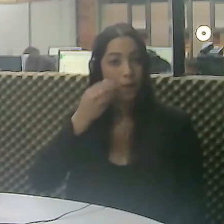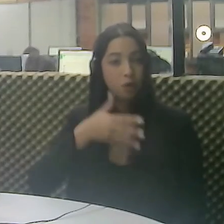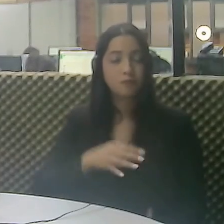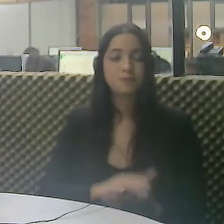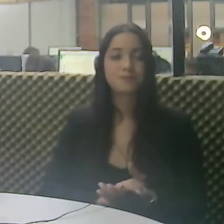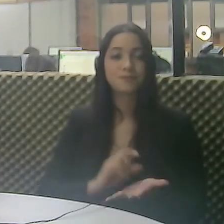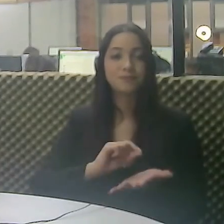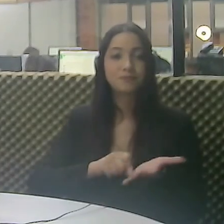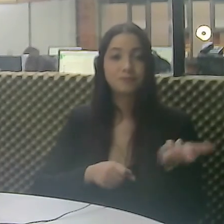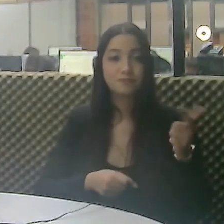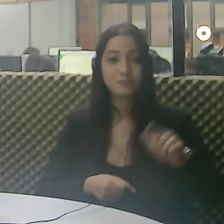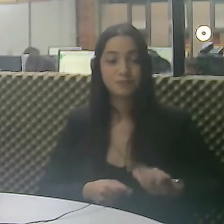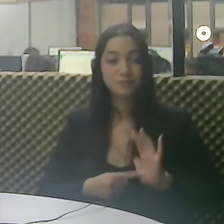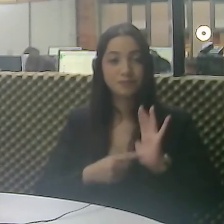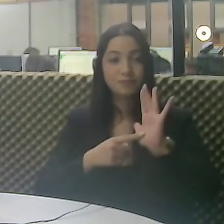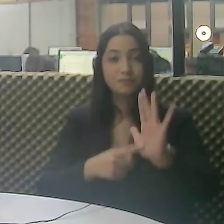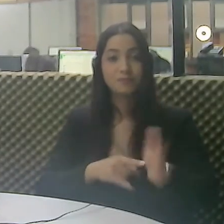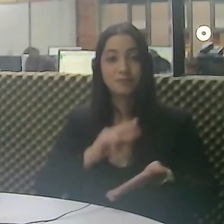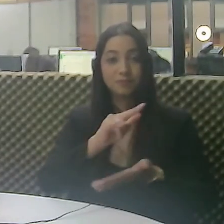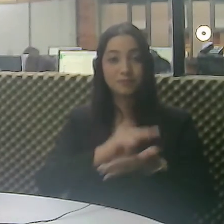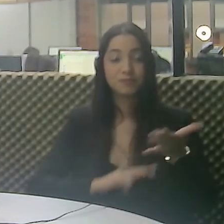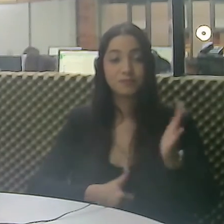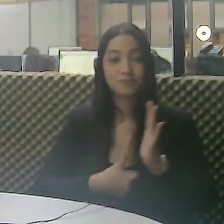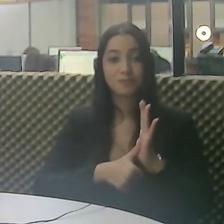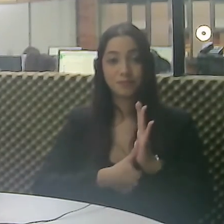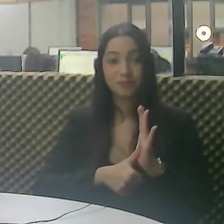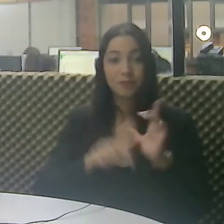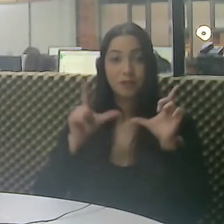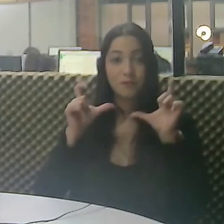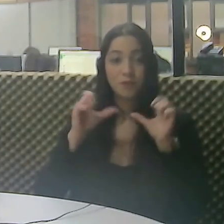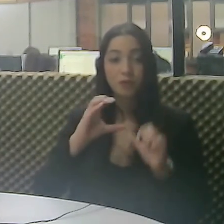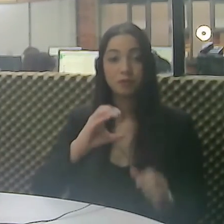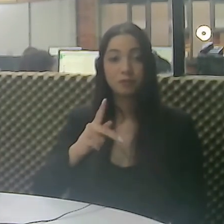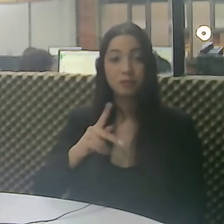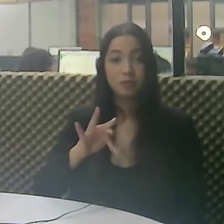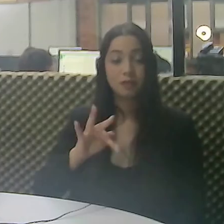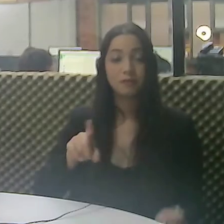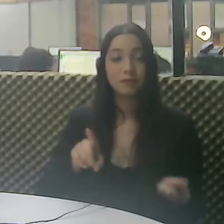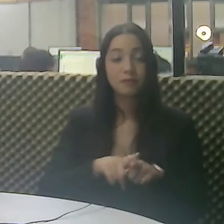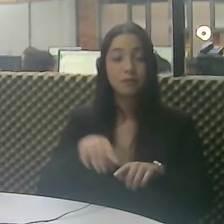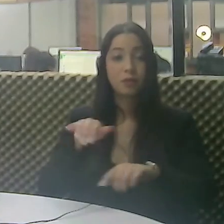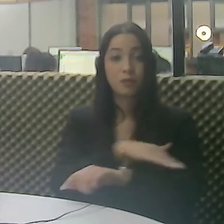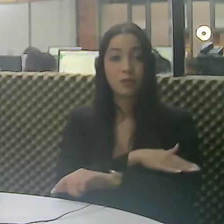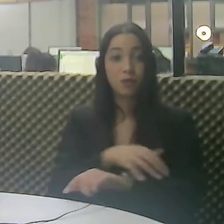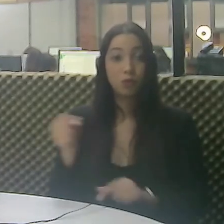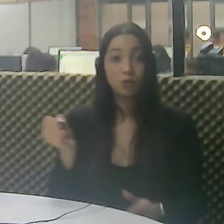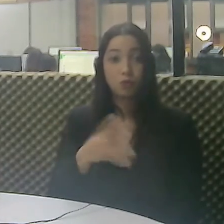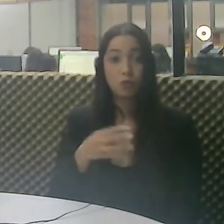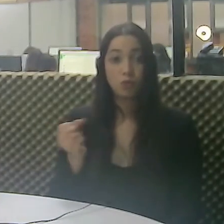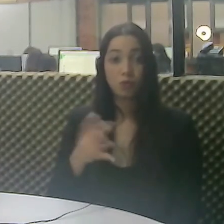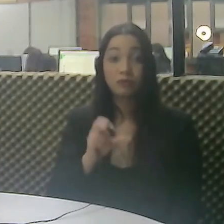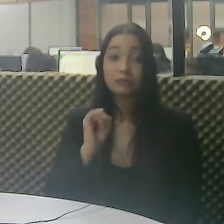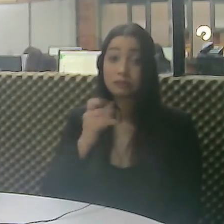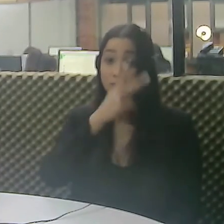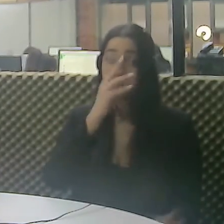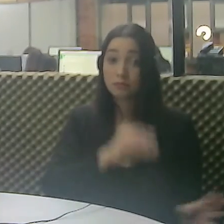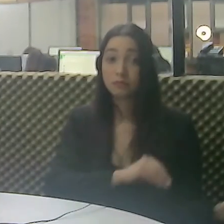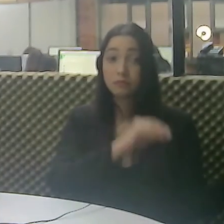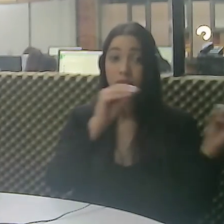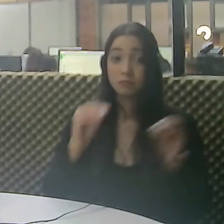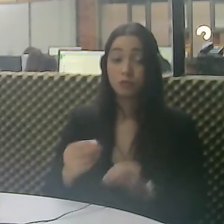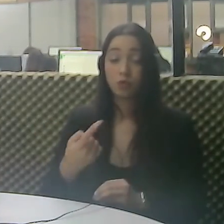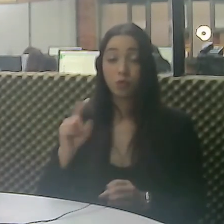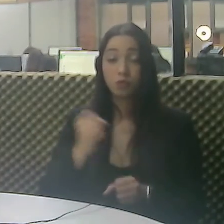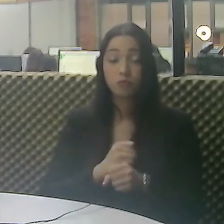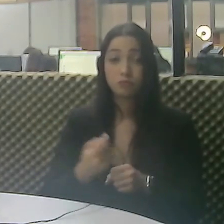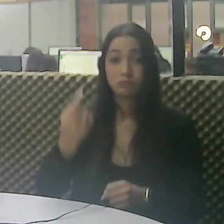recadastrar é necessário apresentar documento de identificação com foto CPF e comprovante de endereço recente caso tenha se mudado no